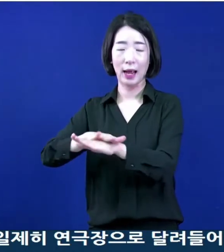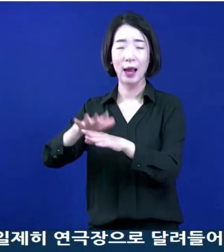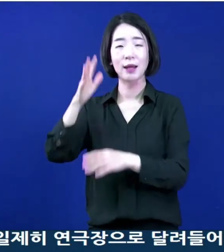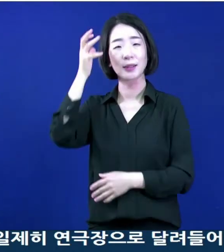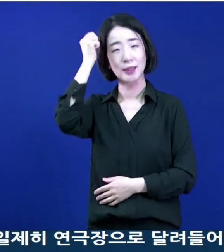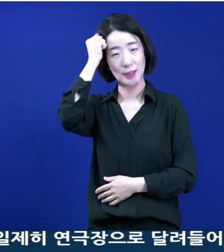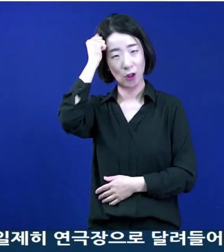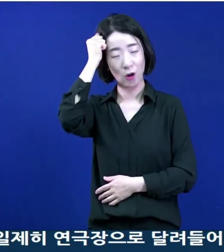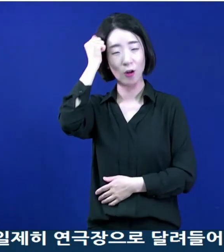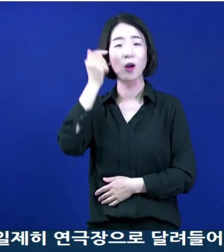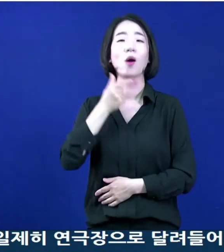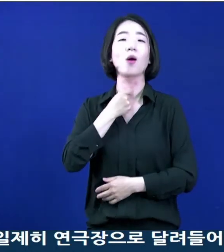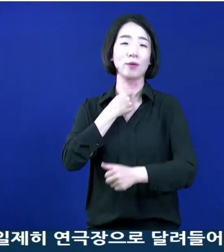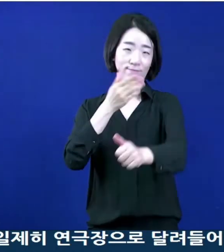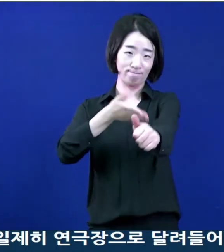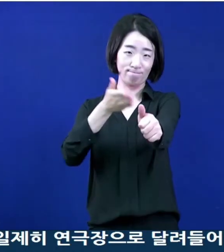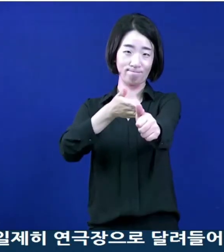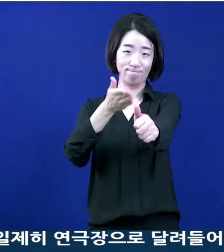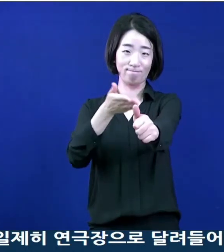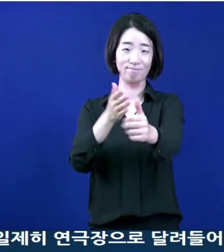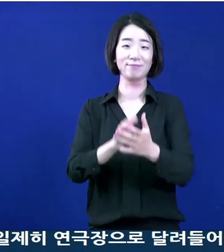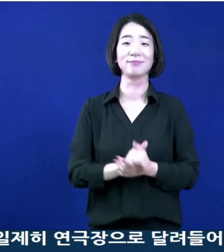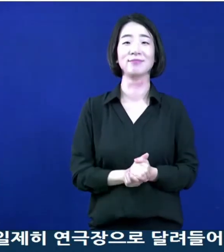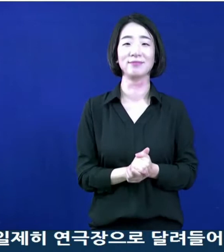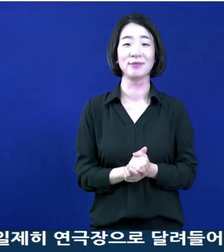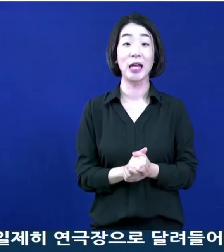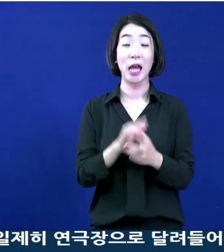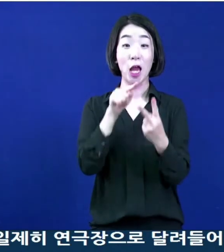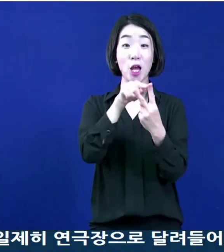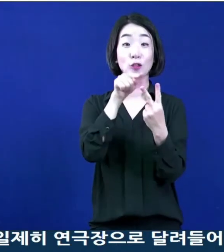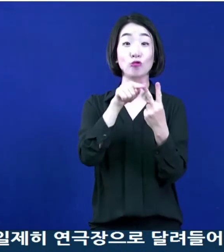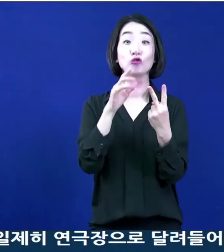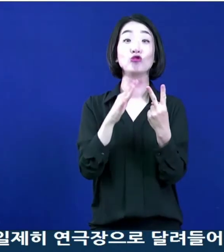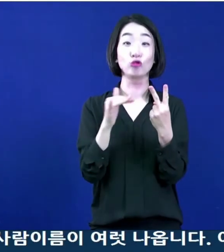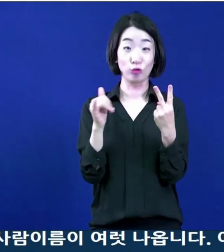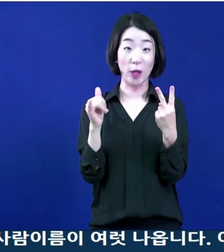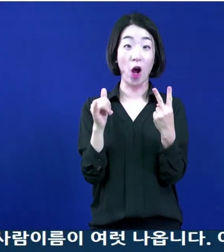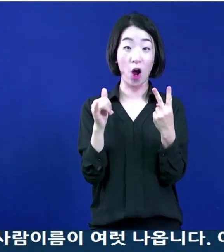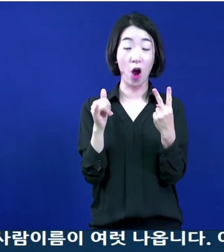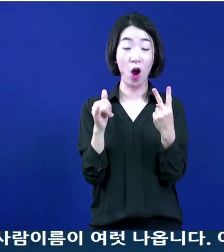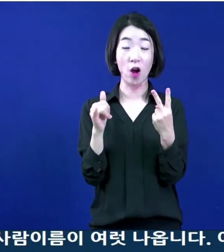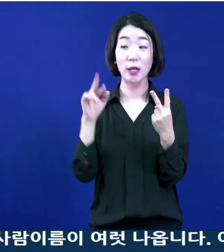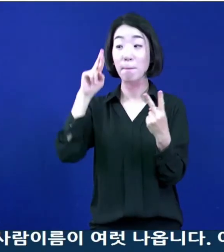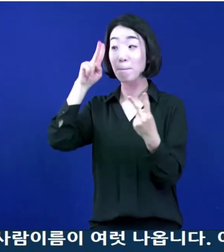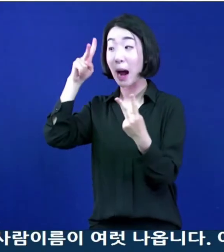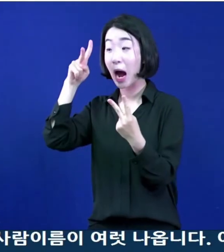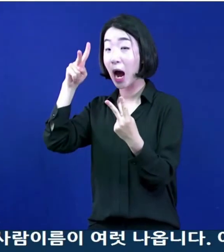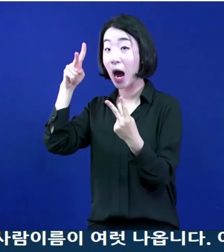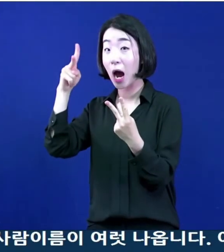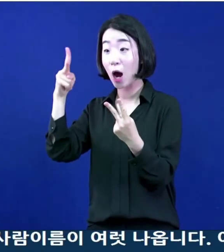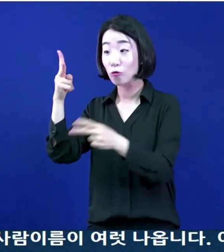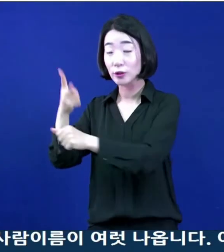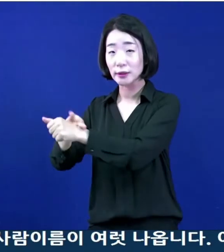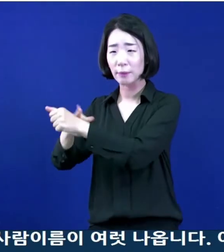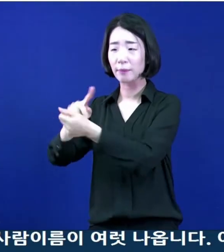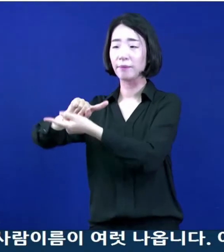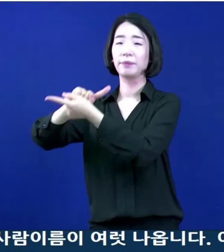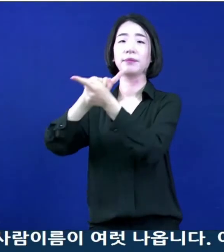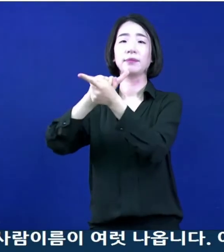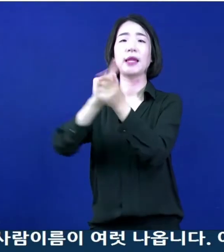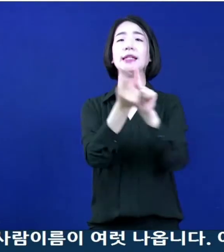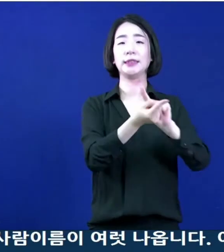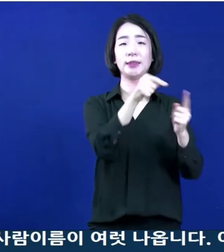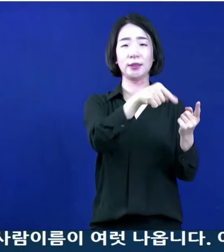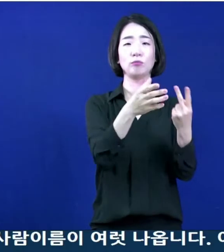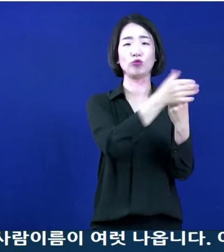치밀한지 이것도 다 배울 수 있어요. 두 명이 바울 대신 붙들렸습니다. 바울 대신 붙들린 사람이에요. 누구와